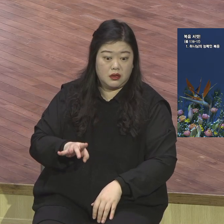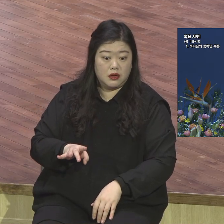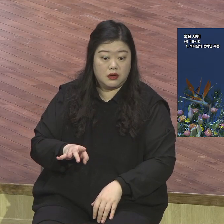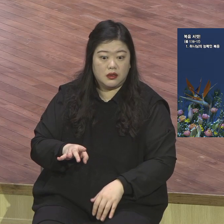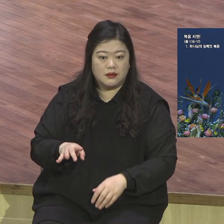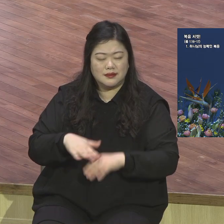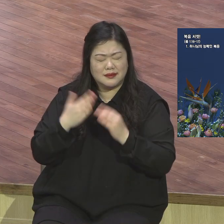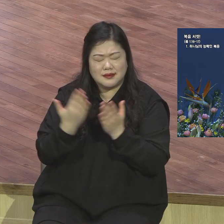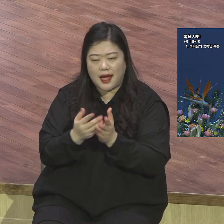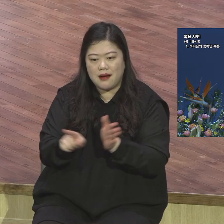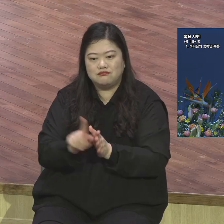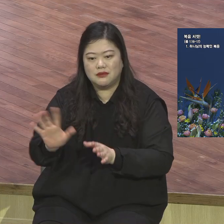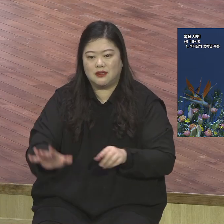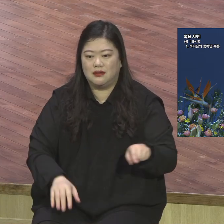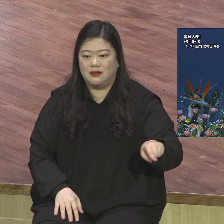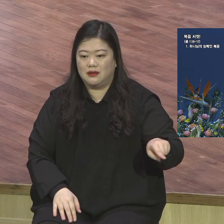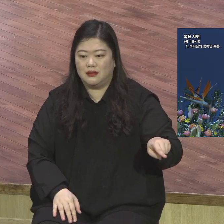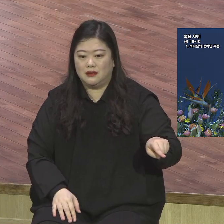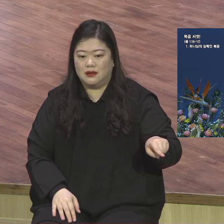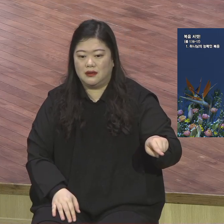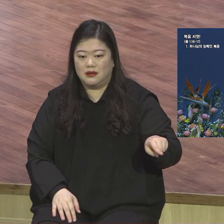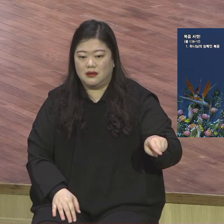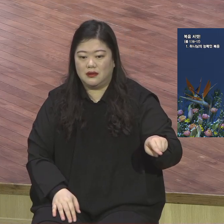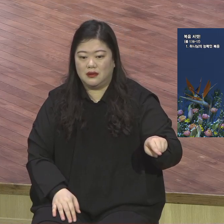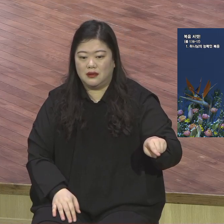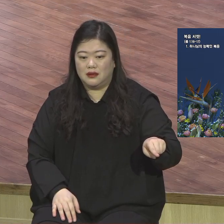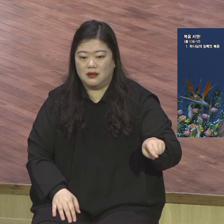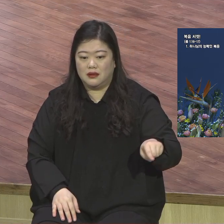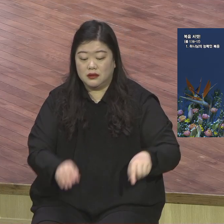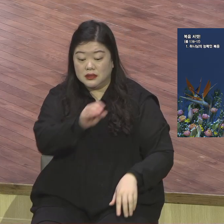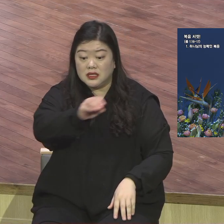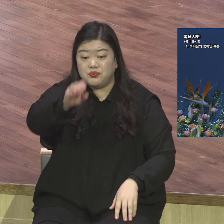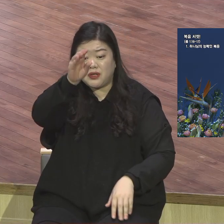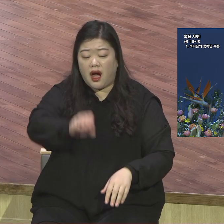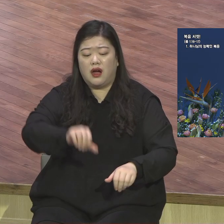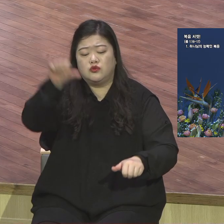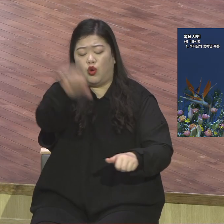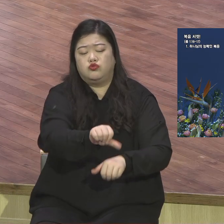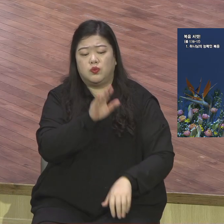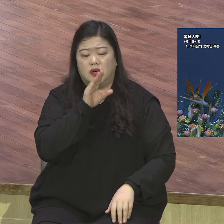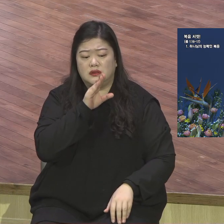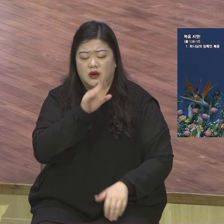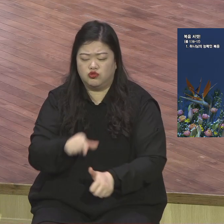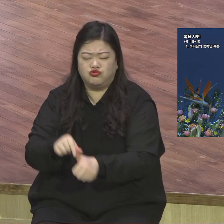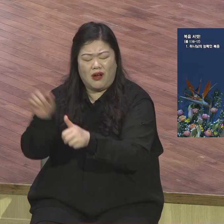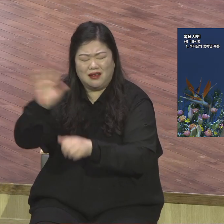어떻게 십자가의 처형을 당해 저주받은 그 인간이 우리 구세주냐?